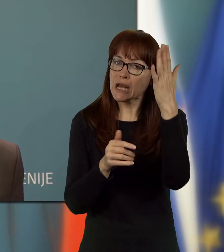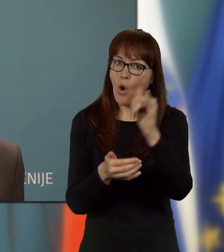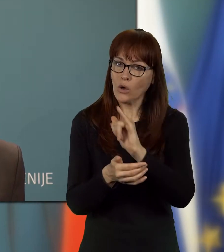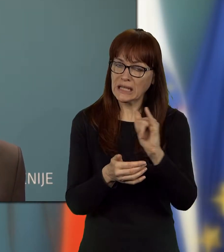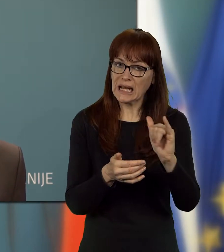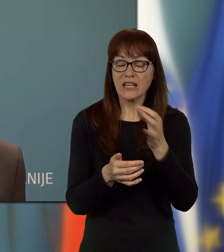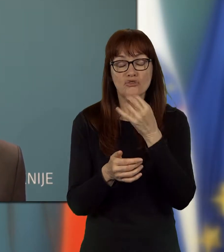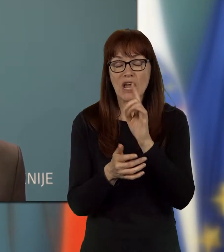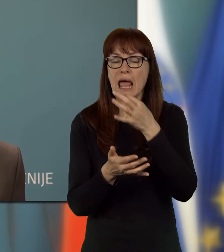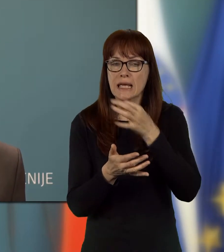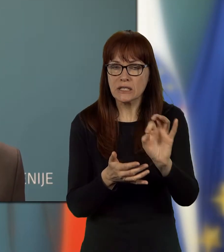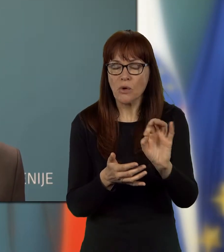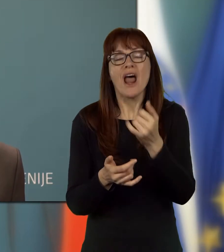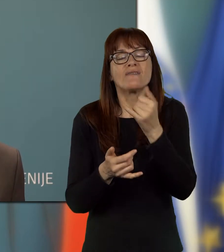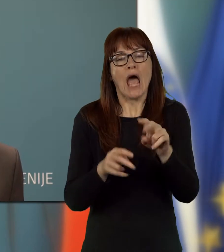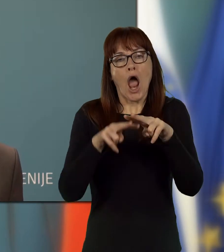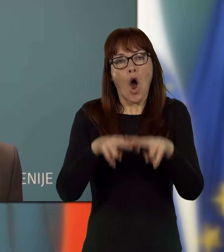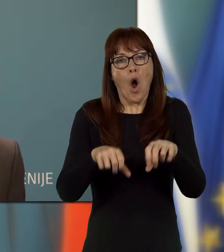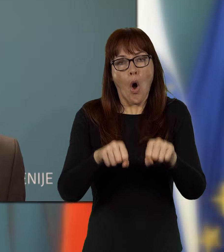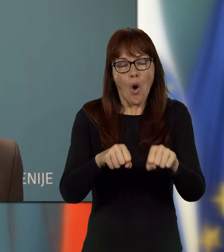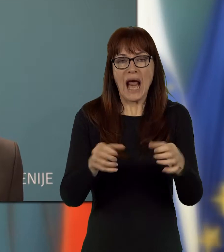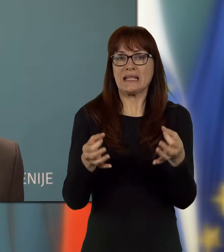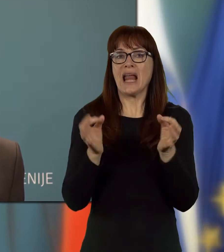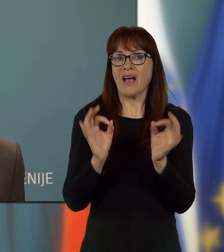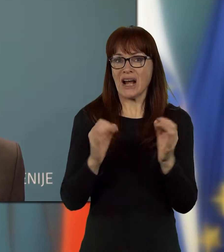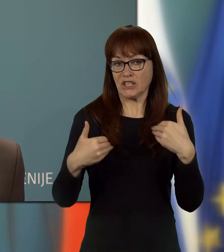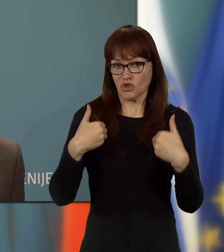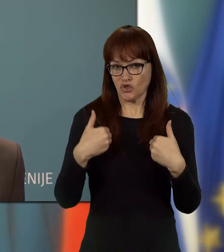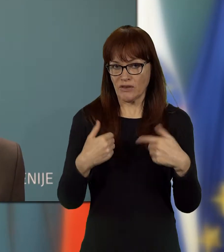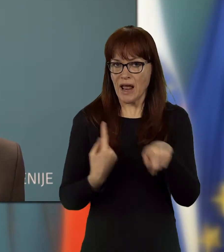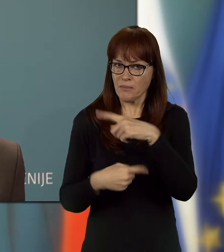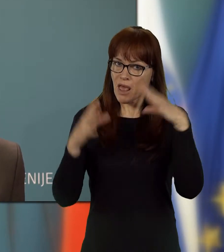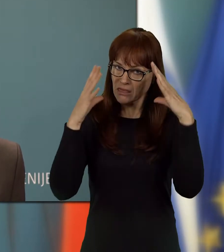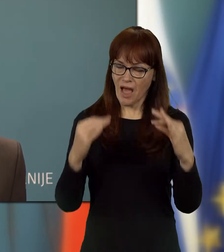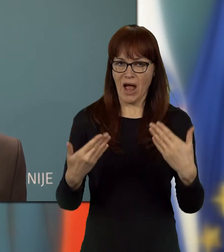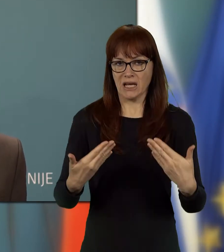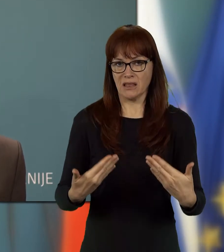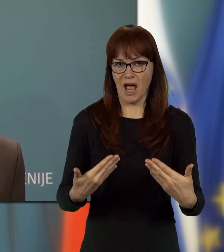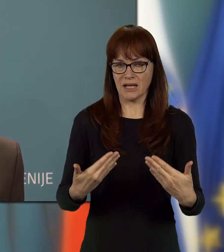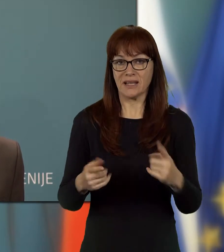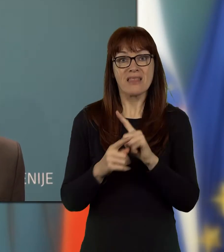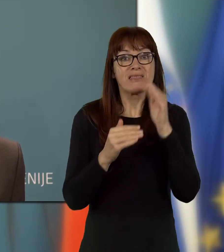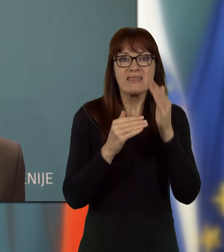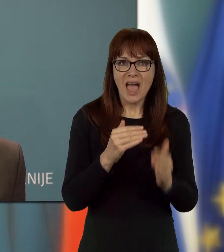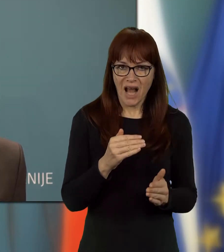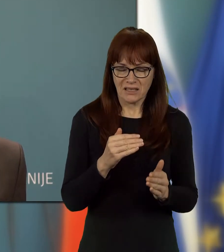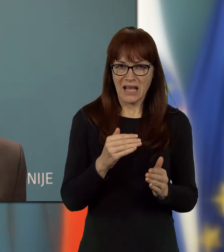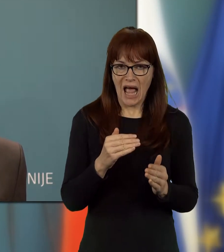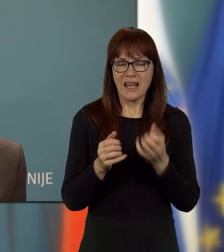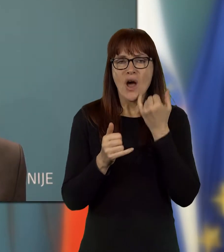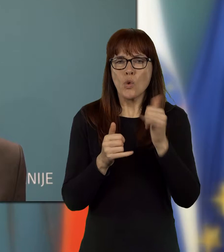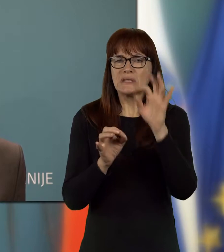prihodnjih letih, če ne izboljšali, pa vsaj ohranili kvaliteto življenja, ki smo jo vajeni danes. In ne